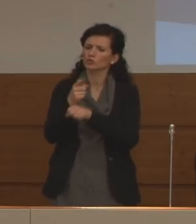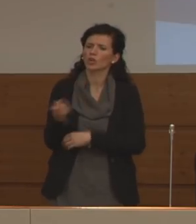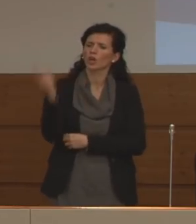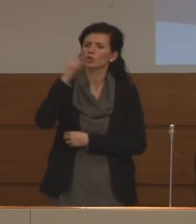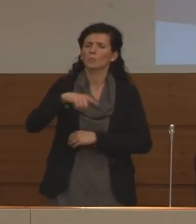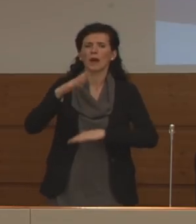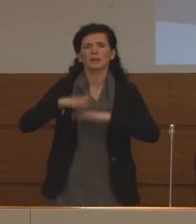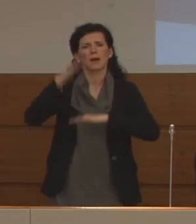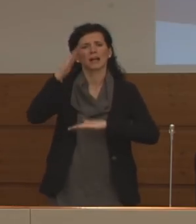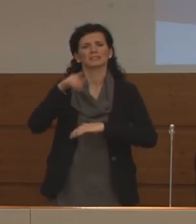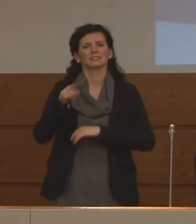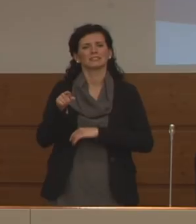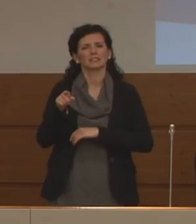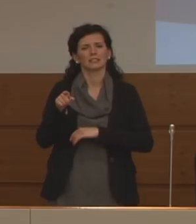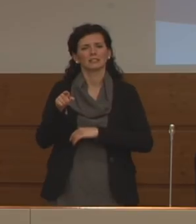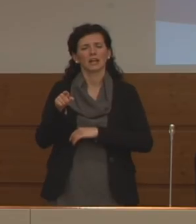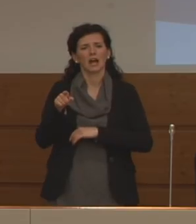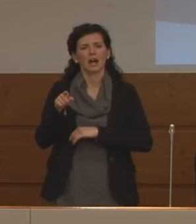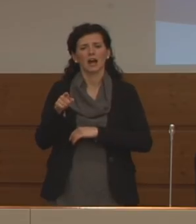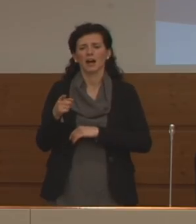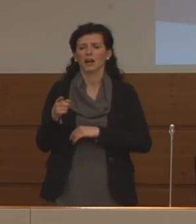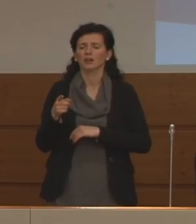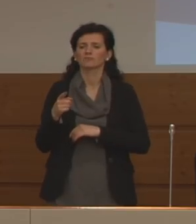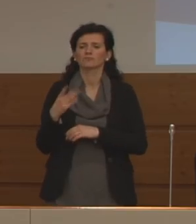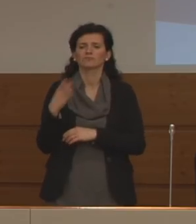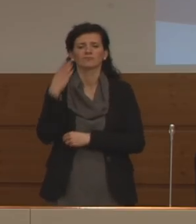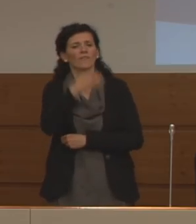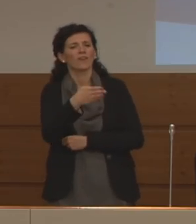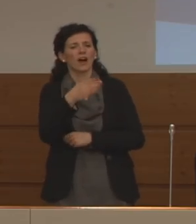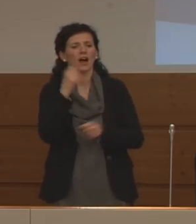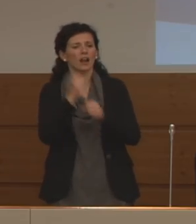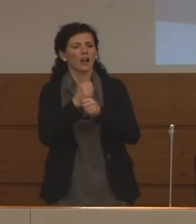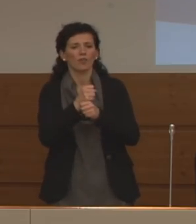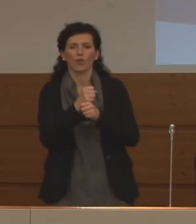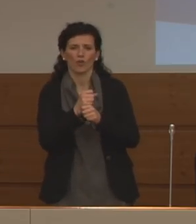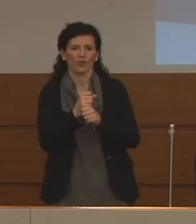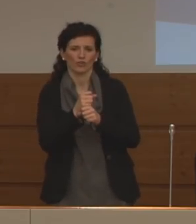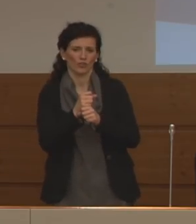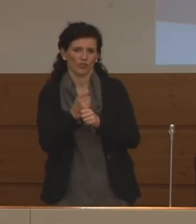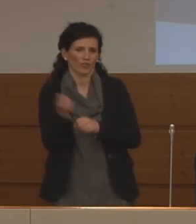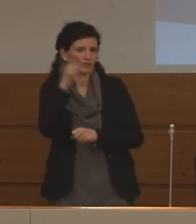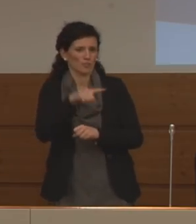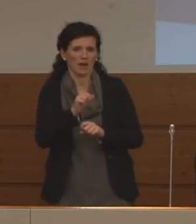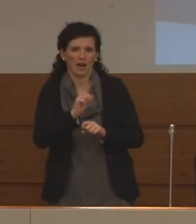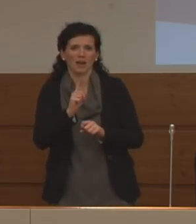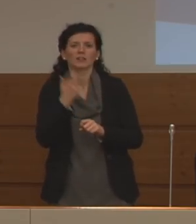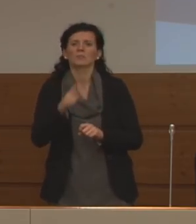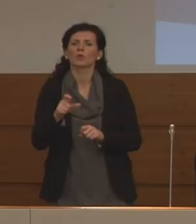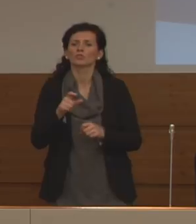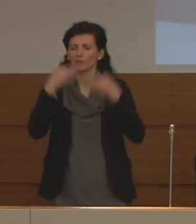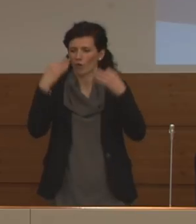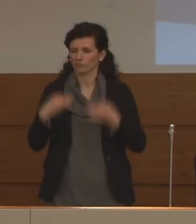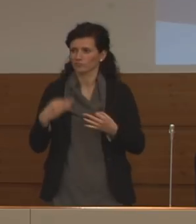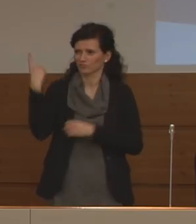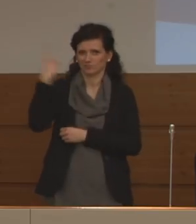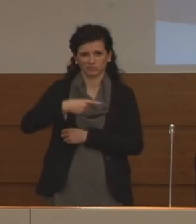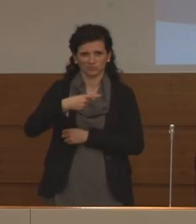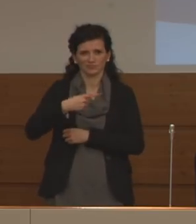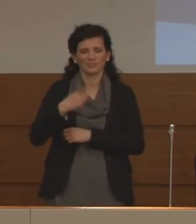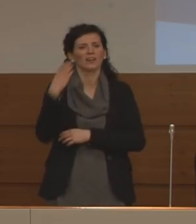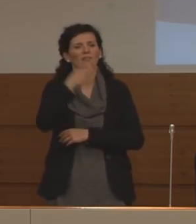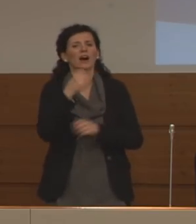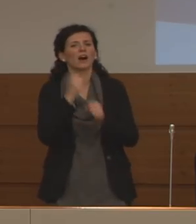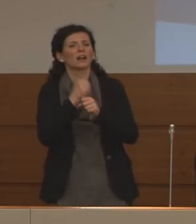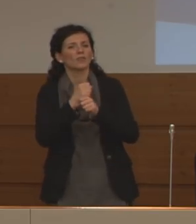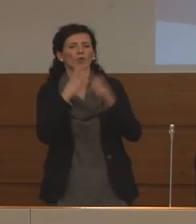dovranno più ottemperare ai loro compiti nelle fabbriche nelle industrie non è